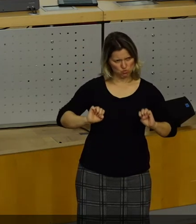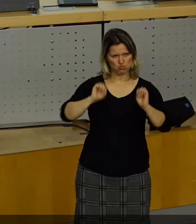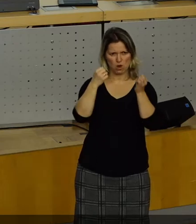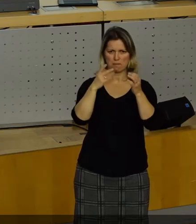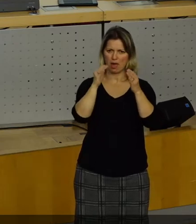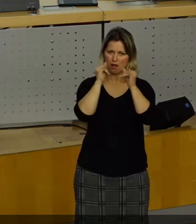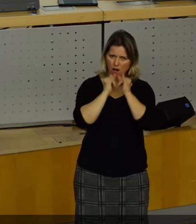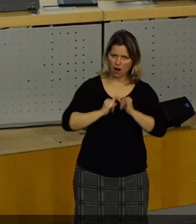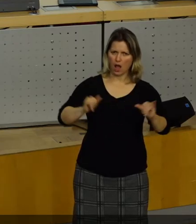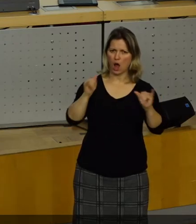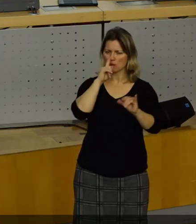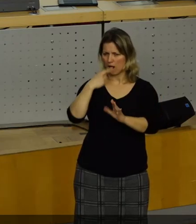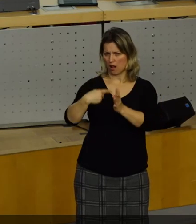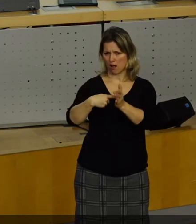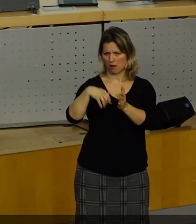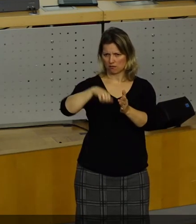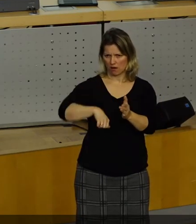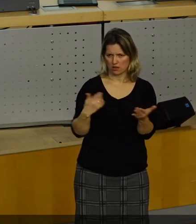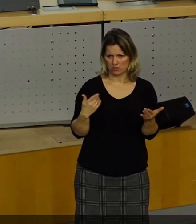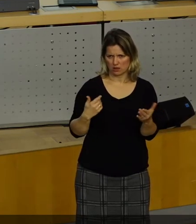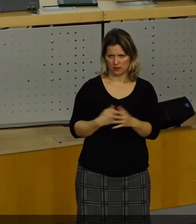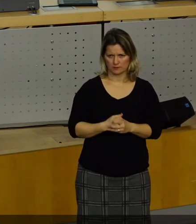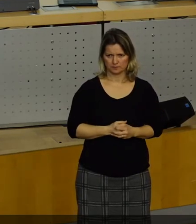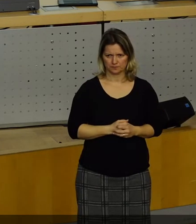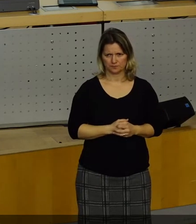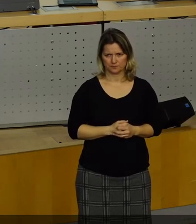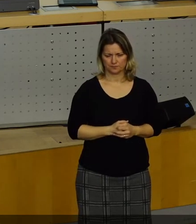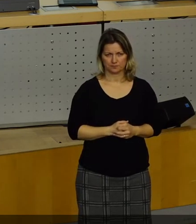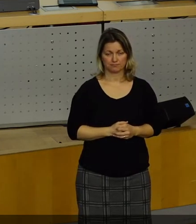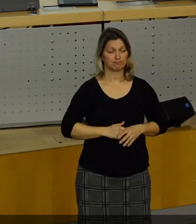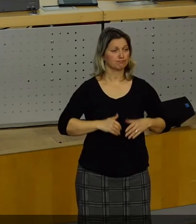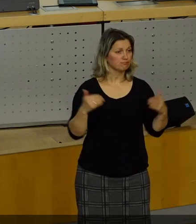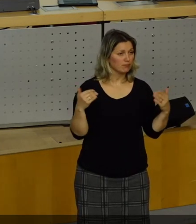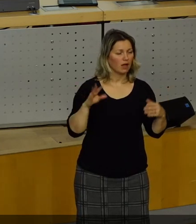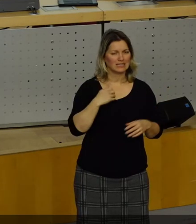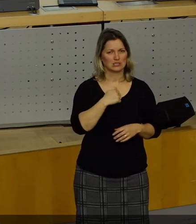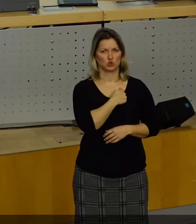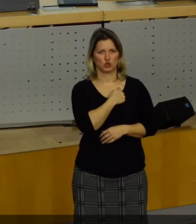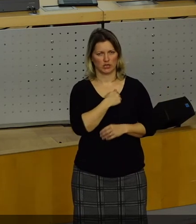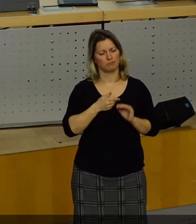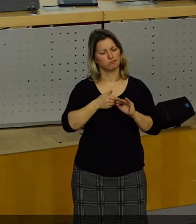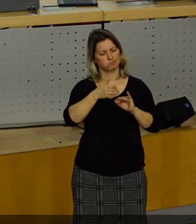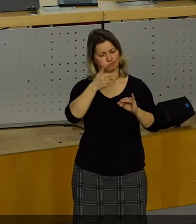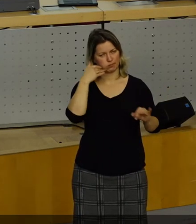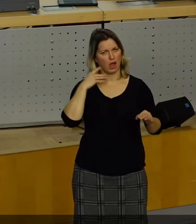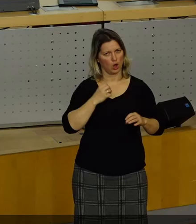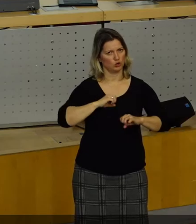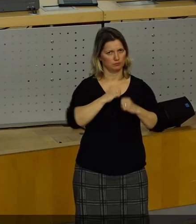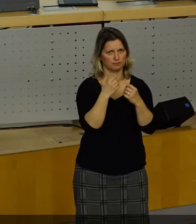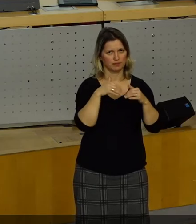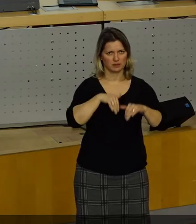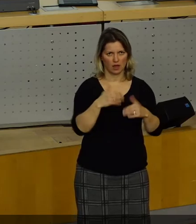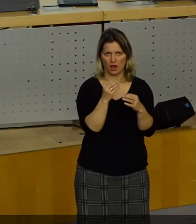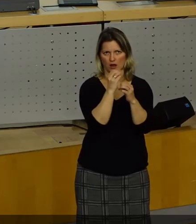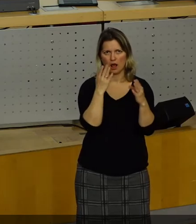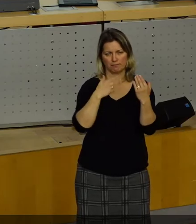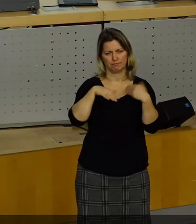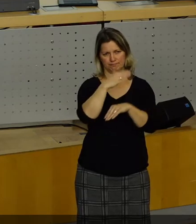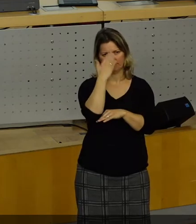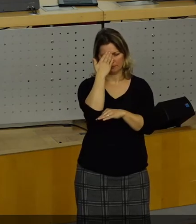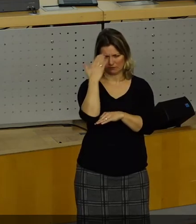lauter, weil da könnten wir noch was tun. Sünden sind zu aller Zeit entstanden, ganz genauso. Das wissen wir in